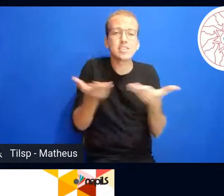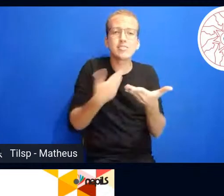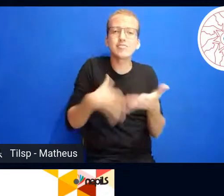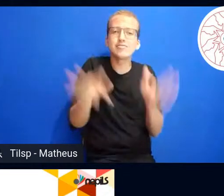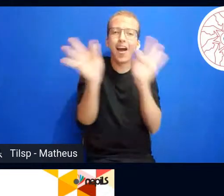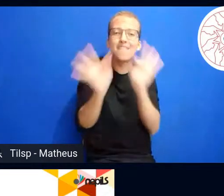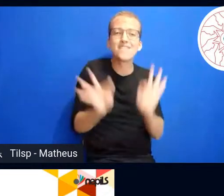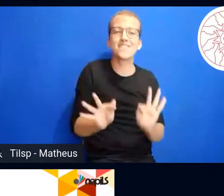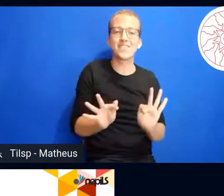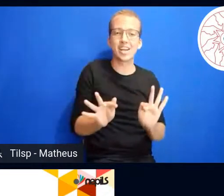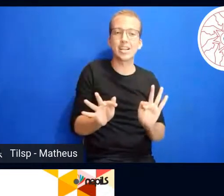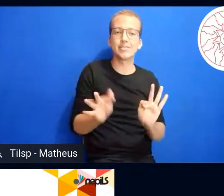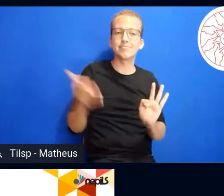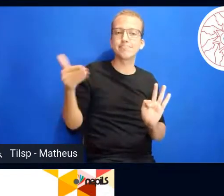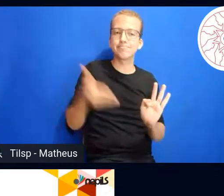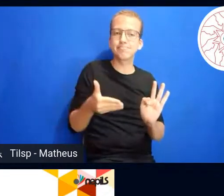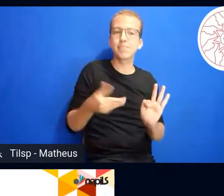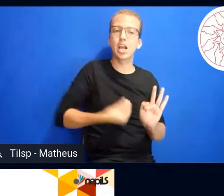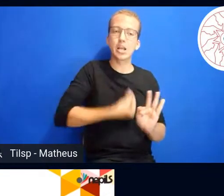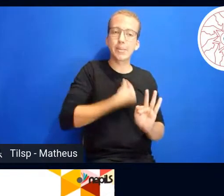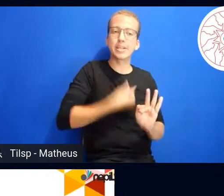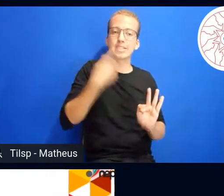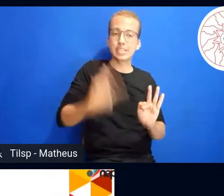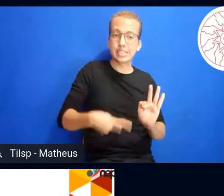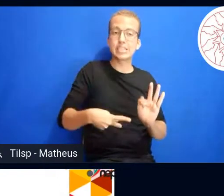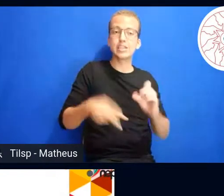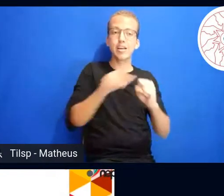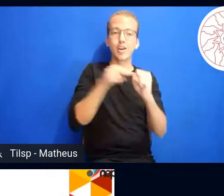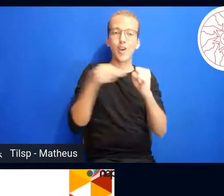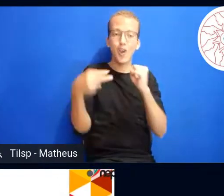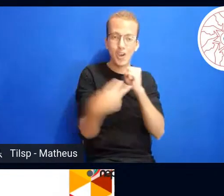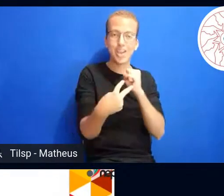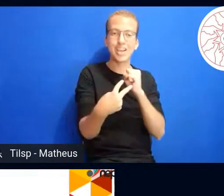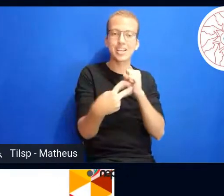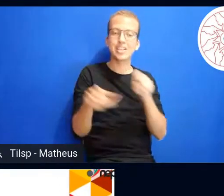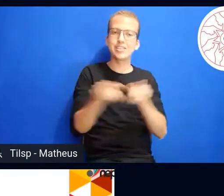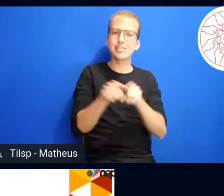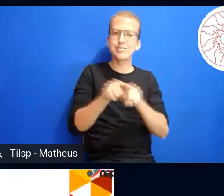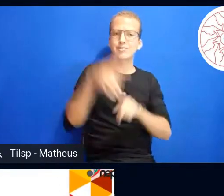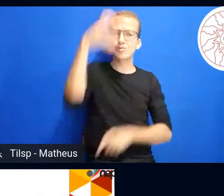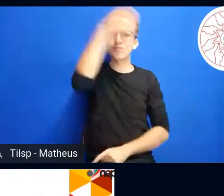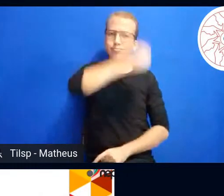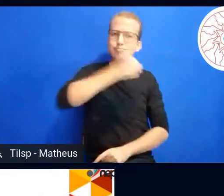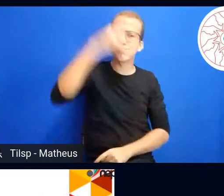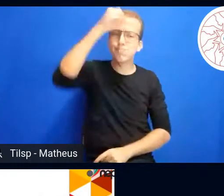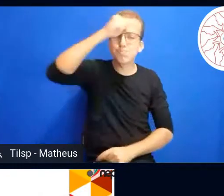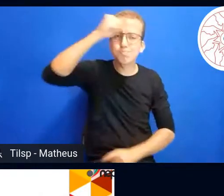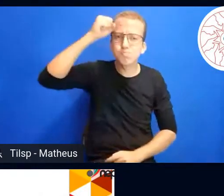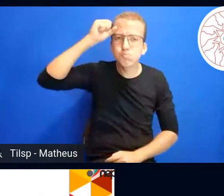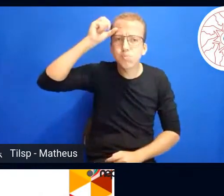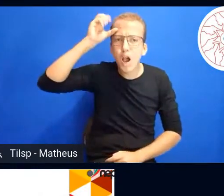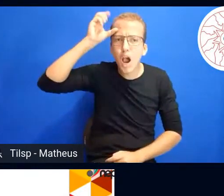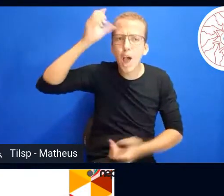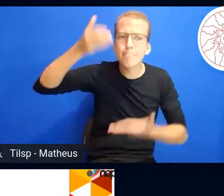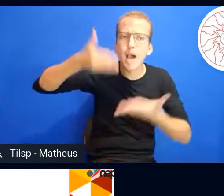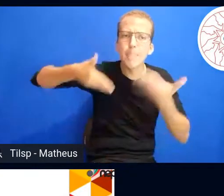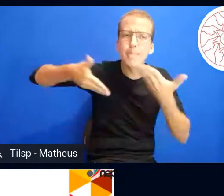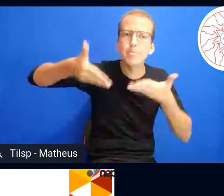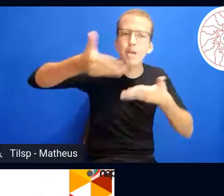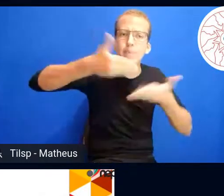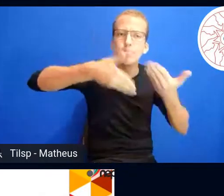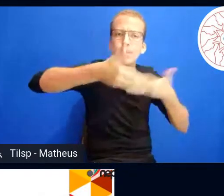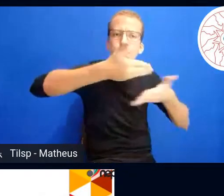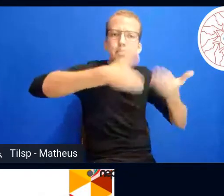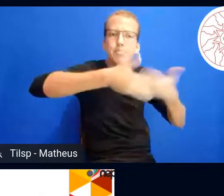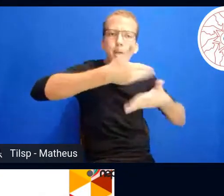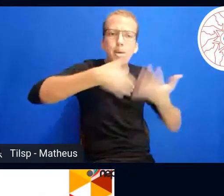em estar fazendo parte desse evento e quanta coisa eu tenho aprendido com os outros colegas que já